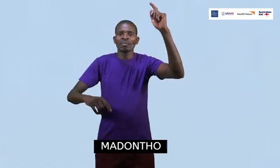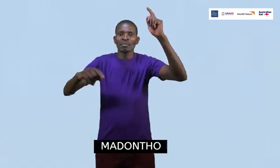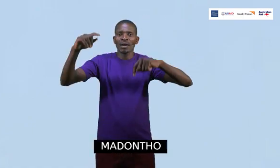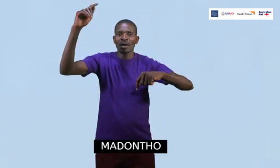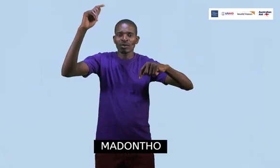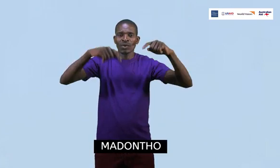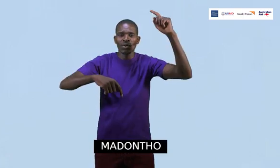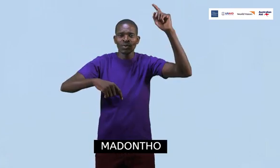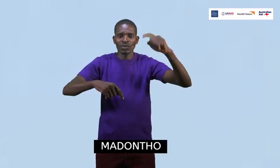Madonto.